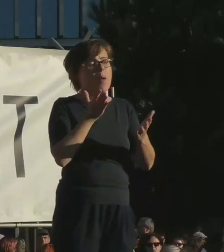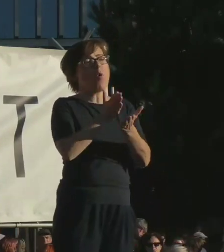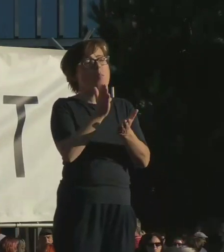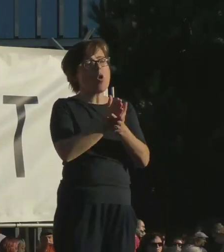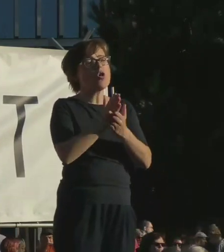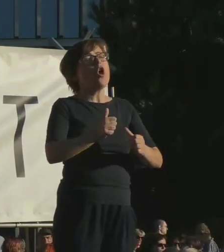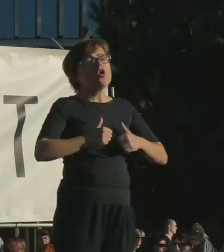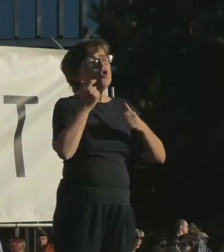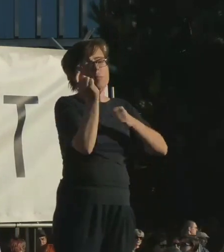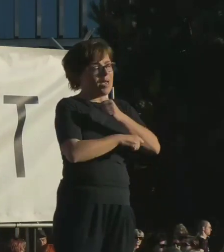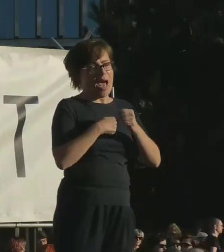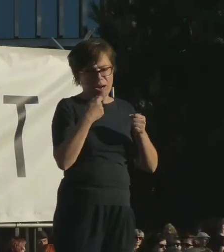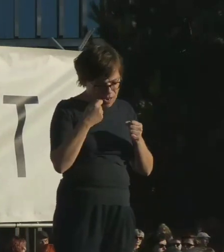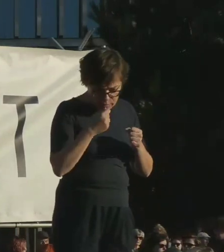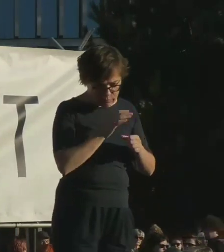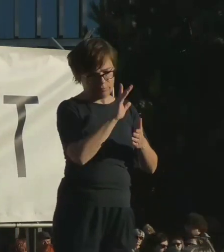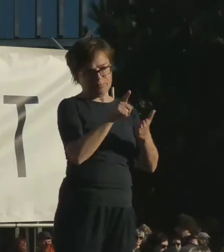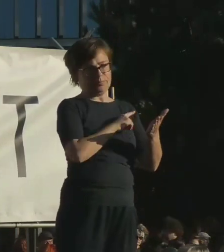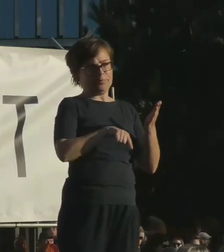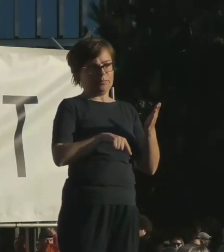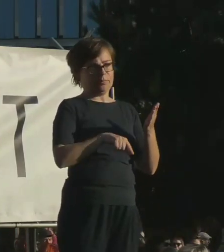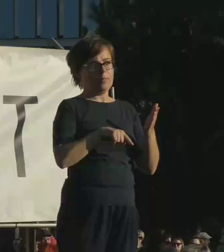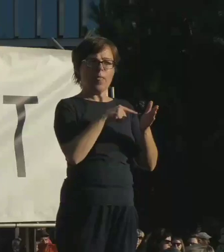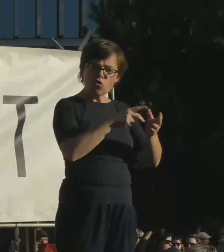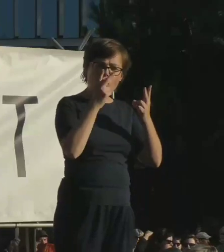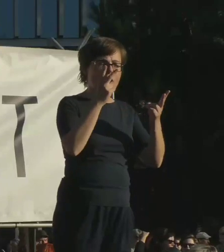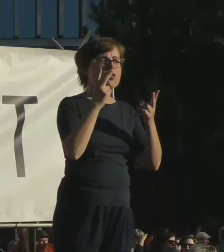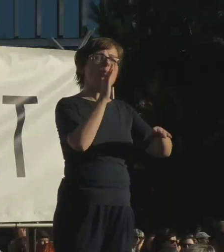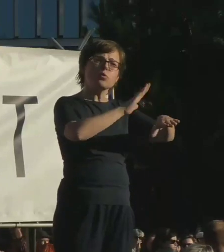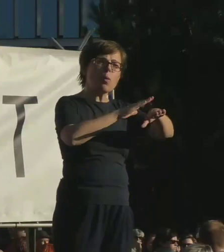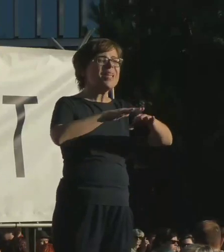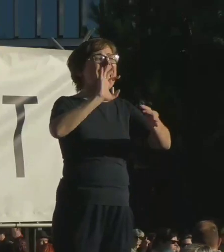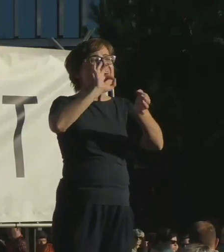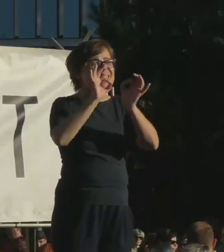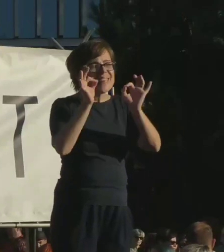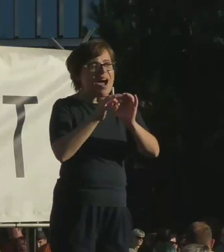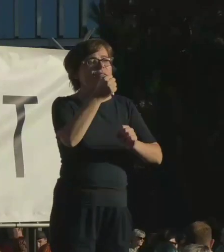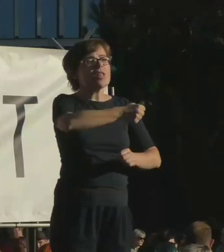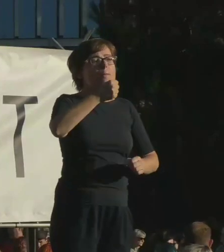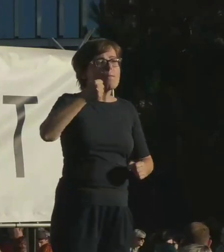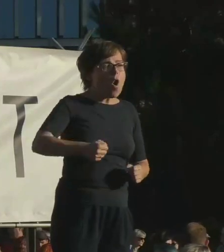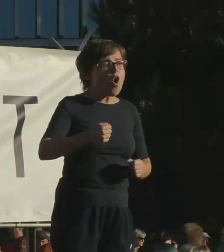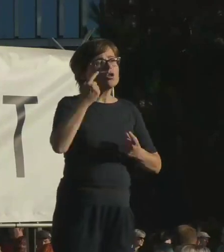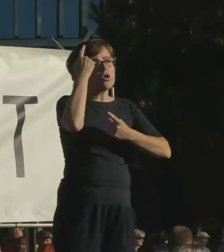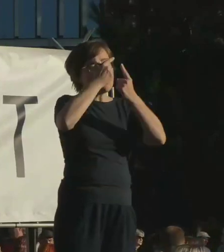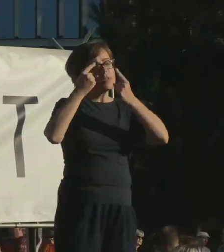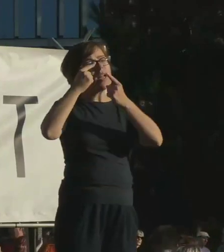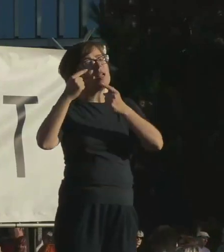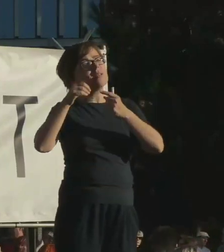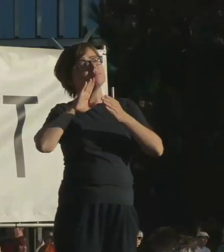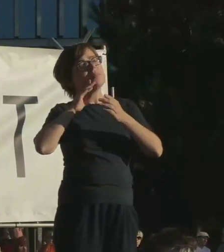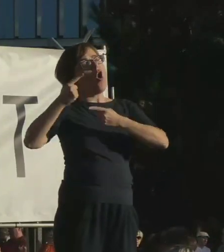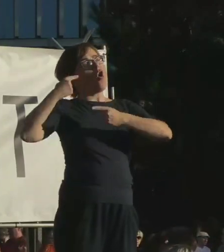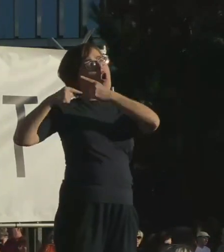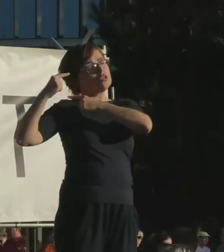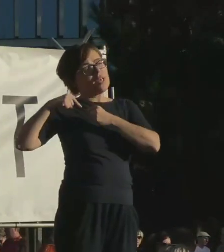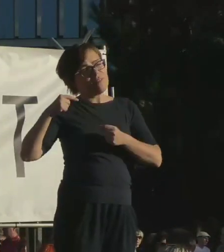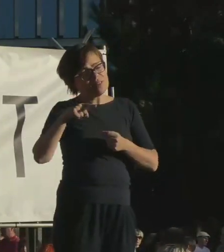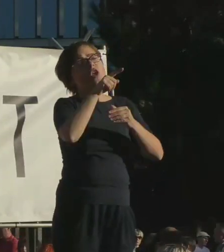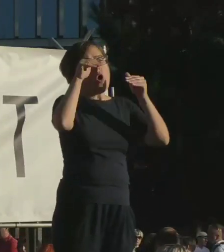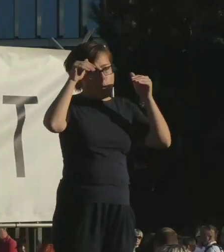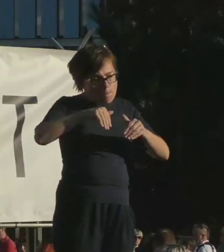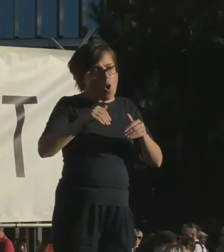uniwersalne ważne dla nas wszystkich. Dlatego przypominamy, nawet konserwatywny poseł może poprzeć dekryminalizację aborcji